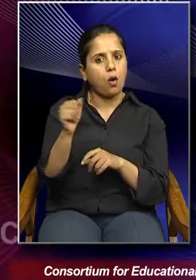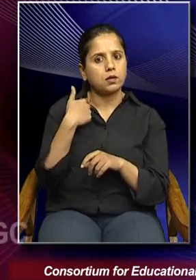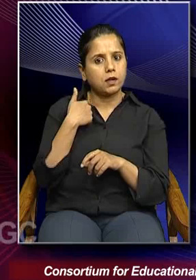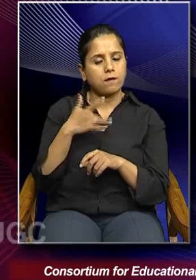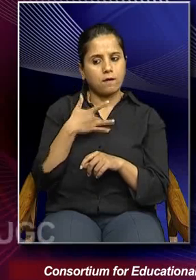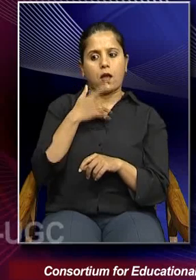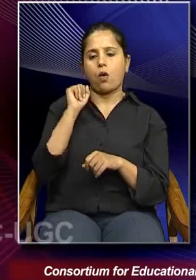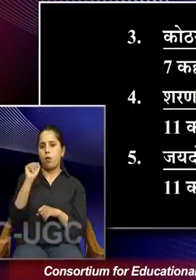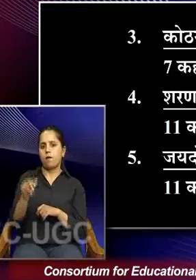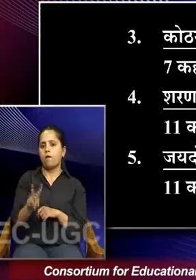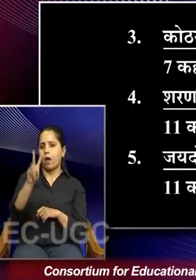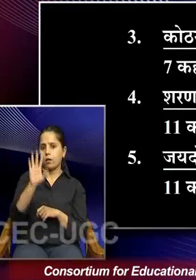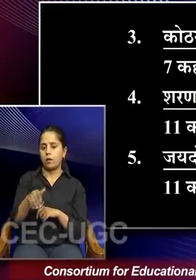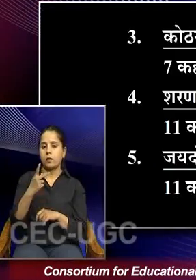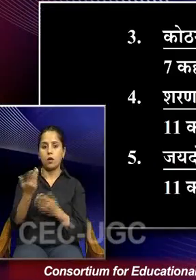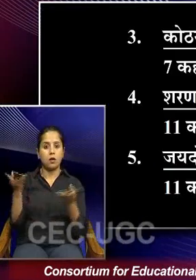हैं